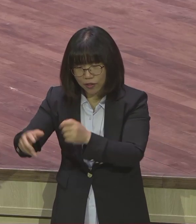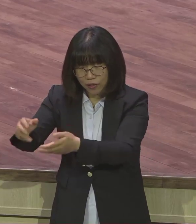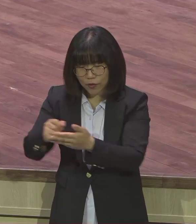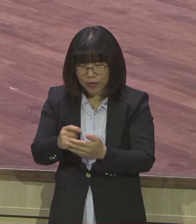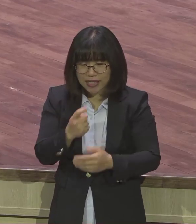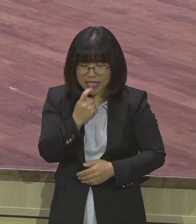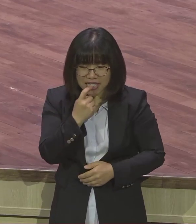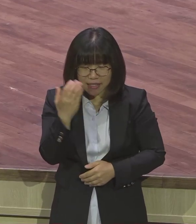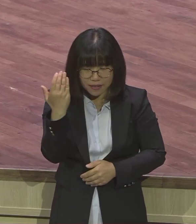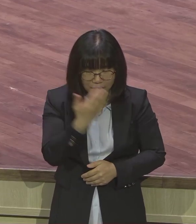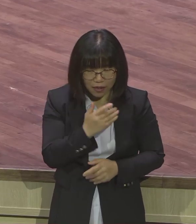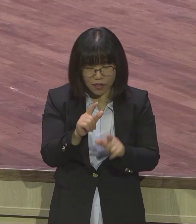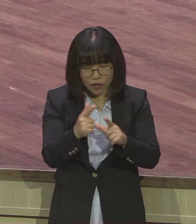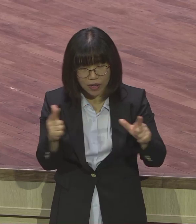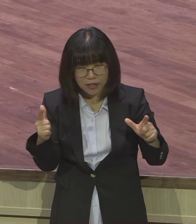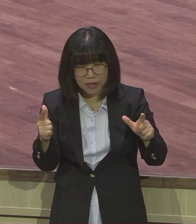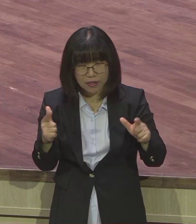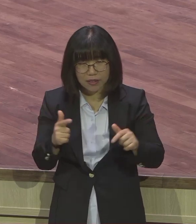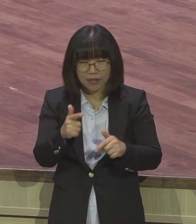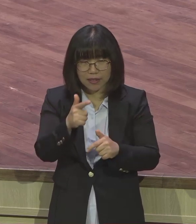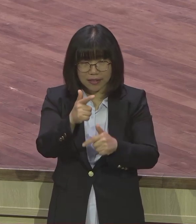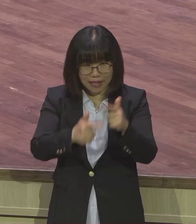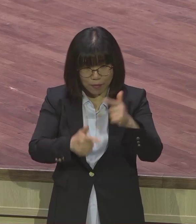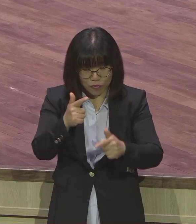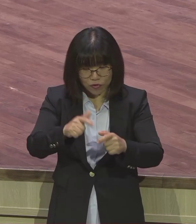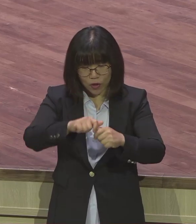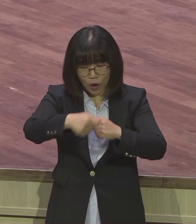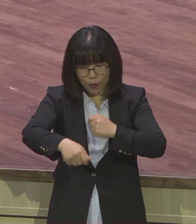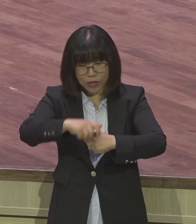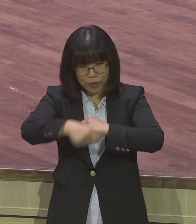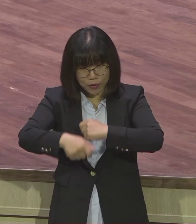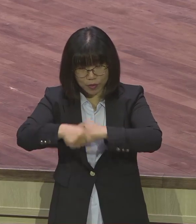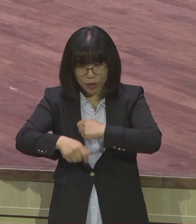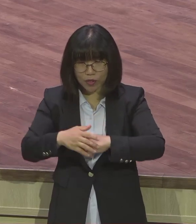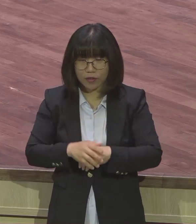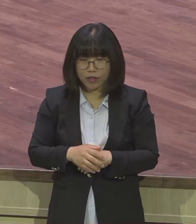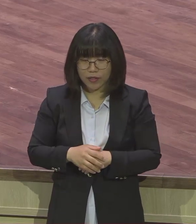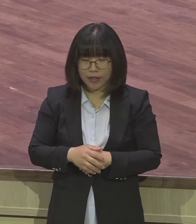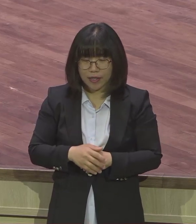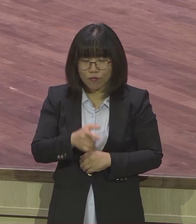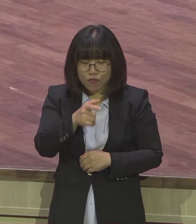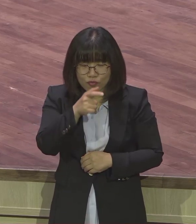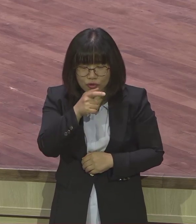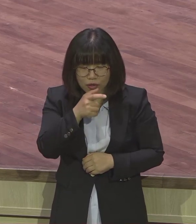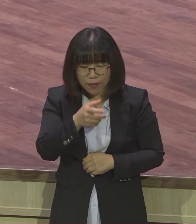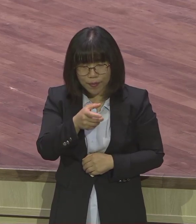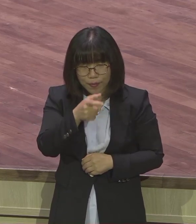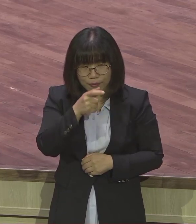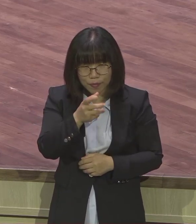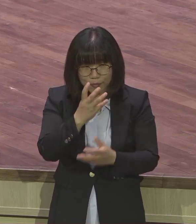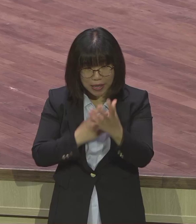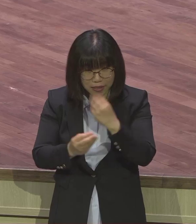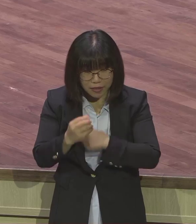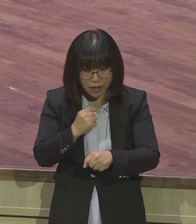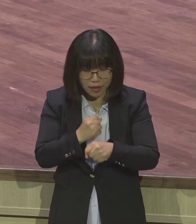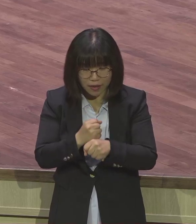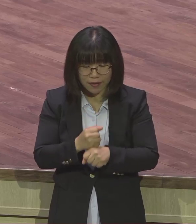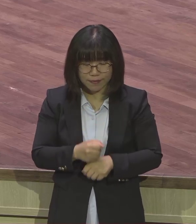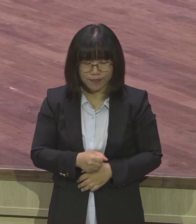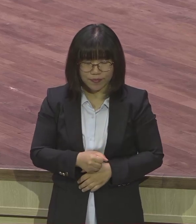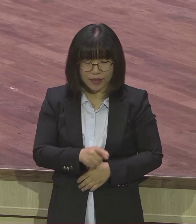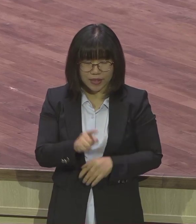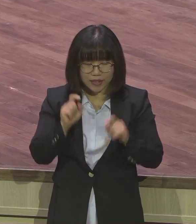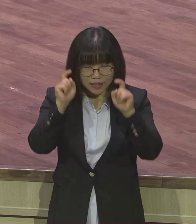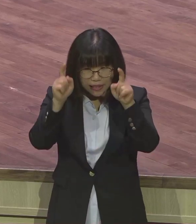무늬를 내고 그 껍질을 벗긴 가지를 양떼가 와서 먹은 개천의 물 그 위에 세워 양떼를 향하게 하며 그